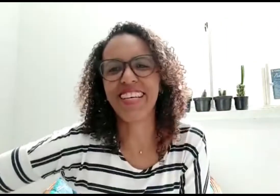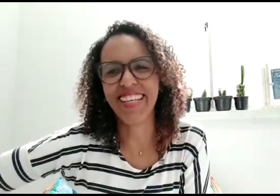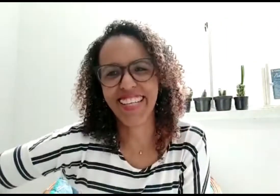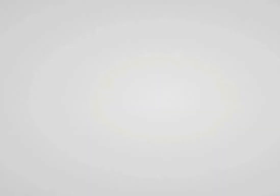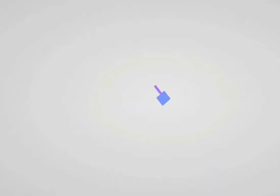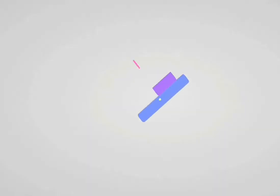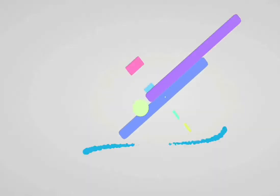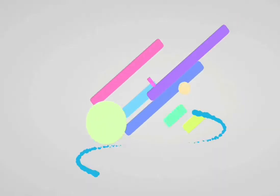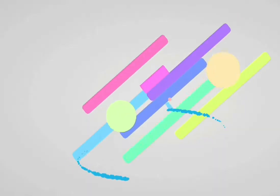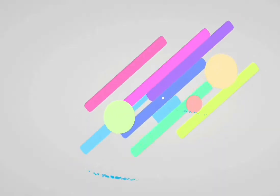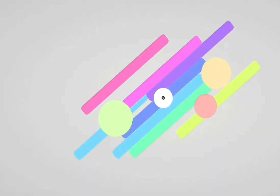conduzir.